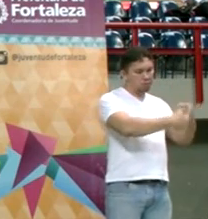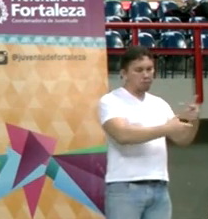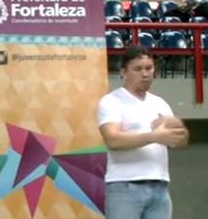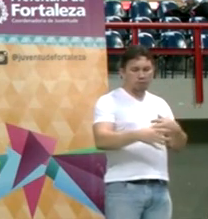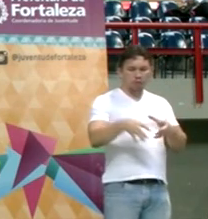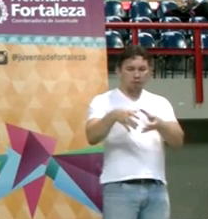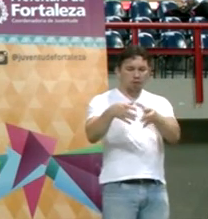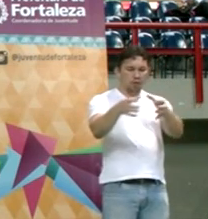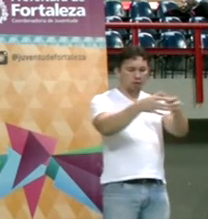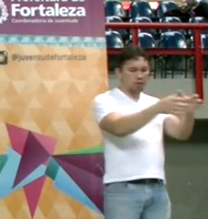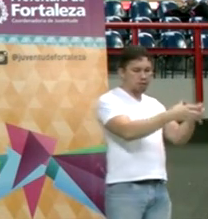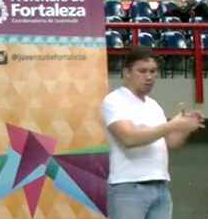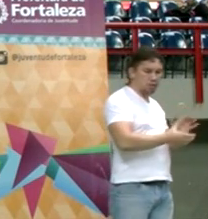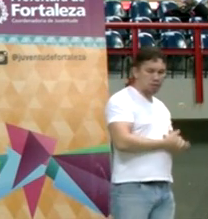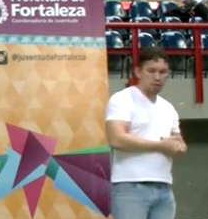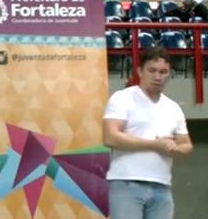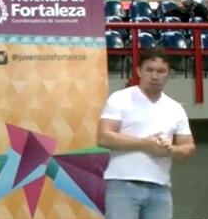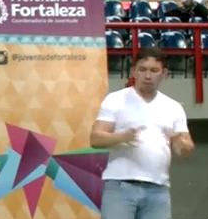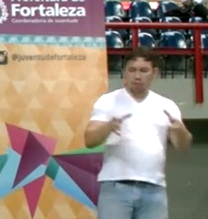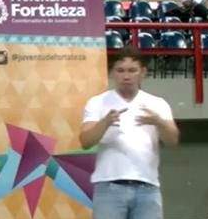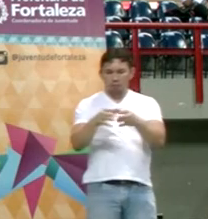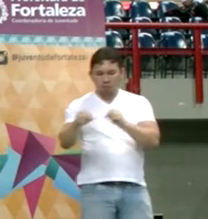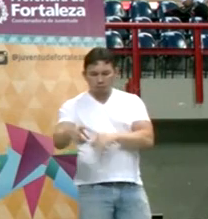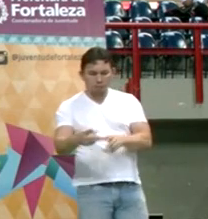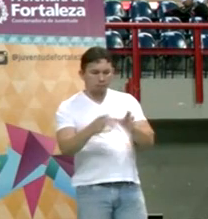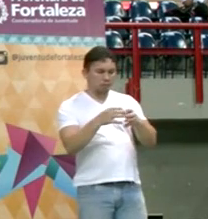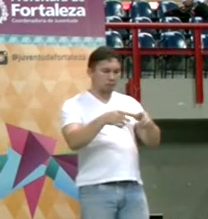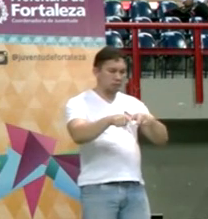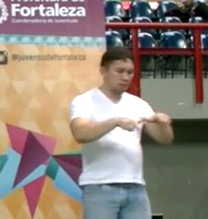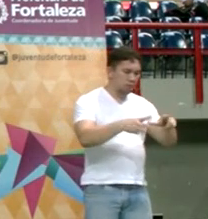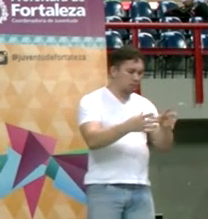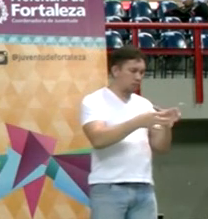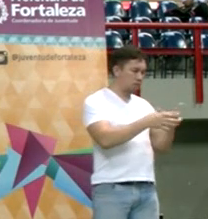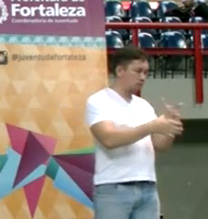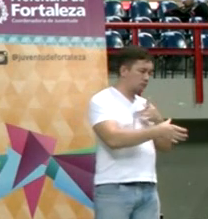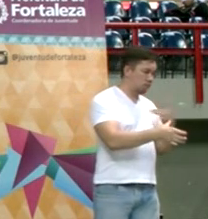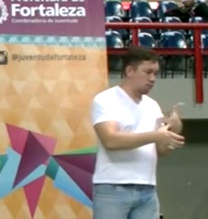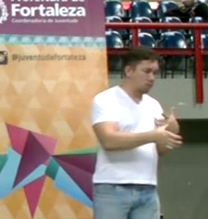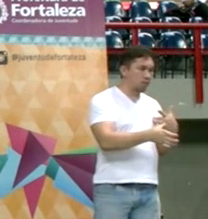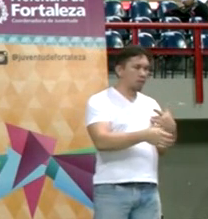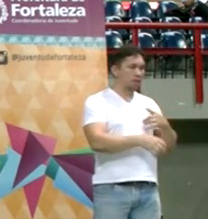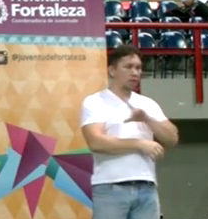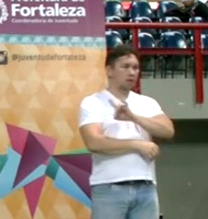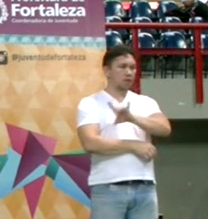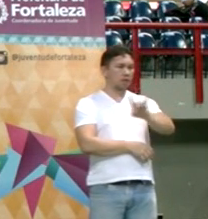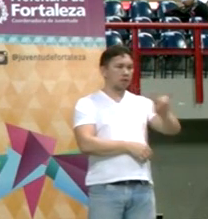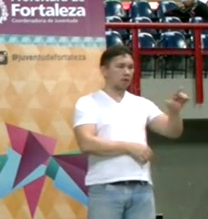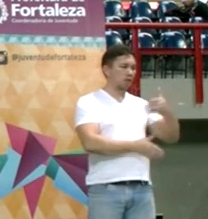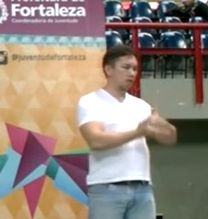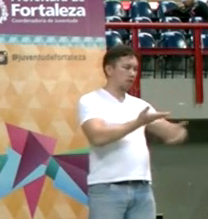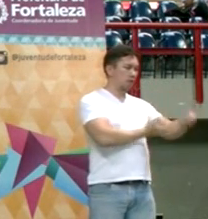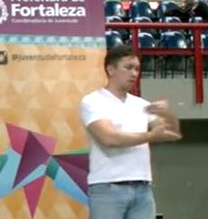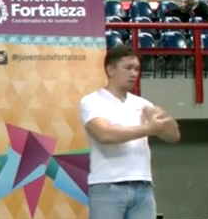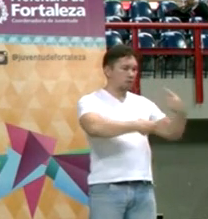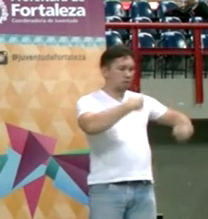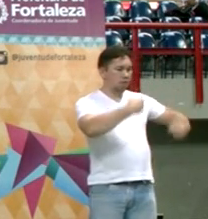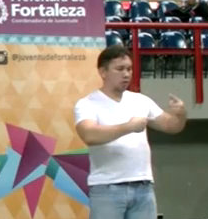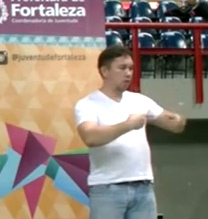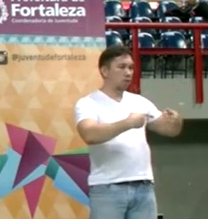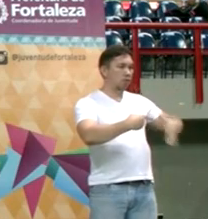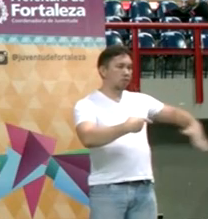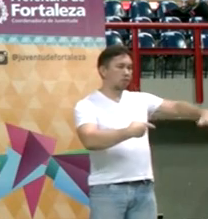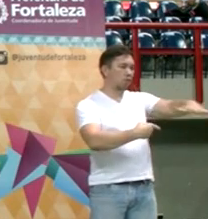disso, tá? Tem um órgão para educação, trabalho, saúde, tá? Relações